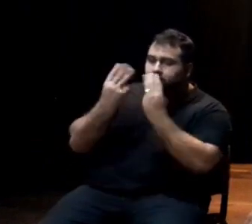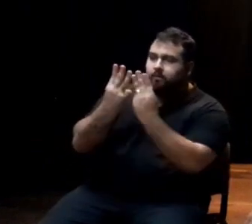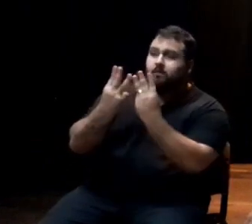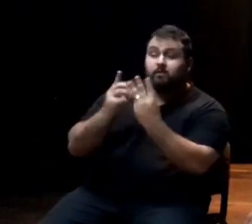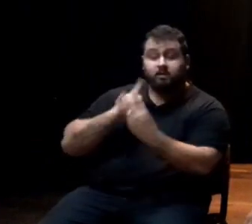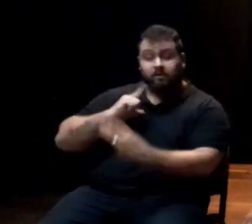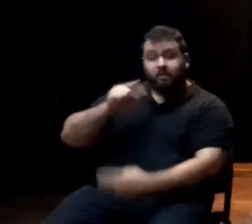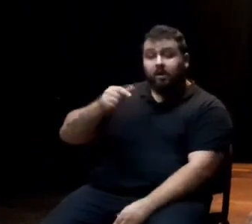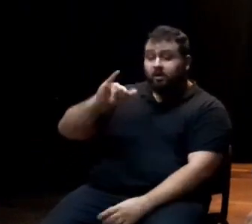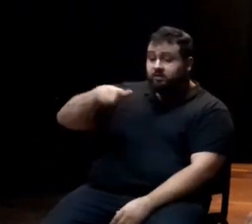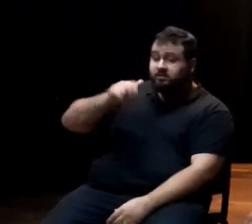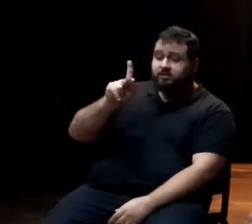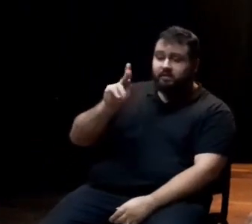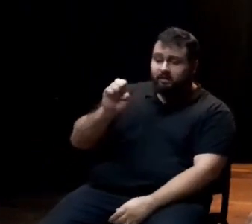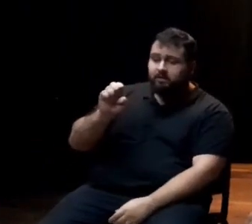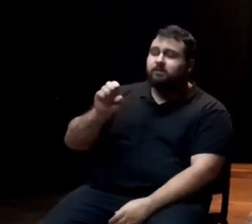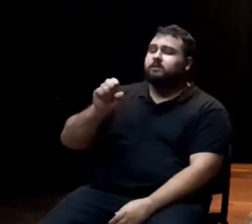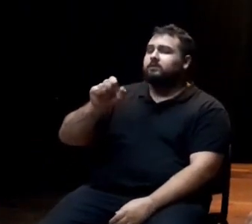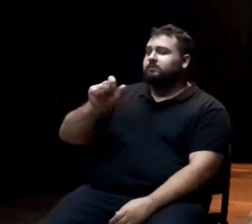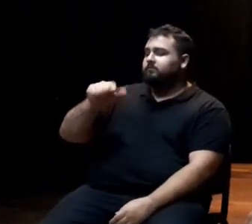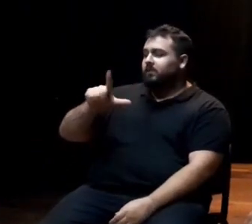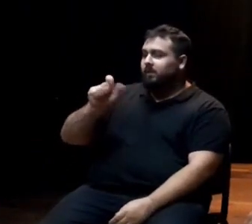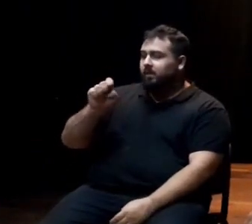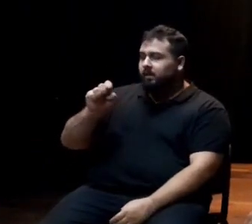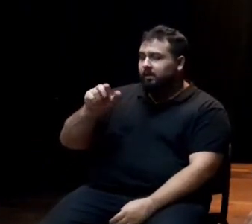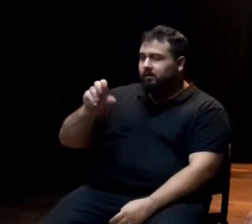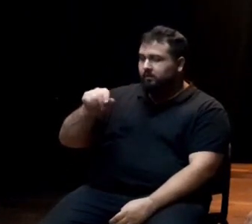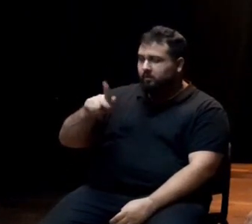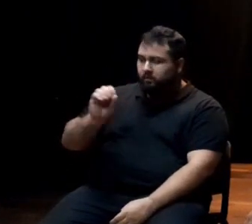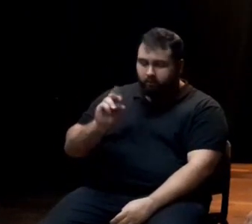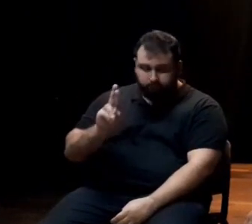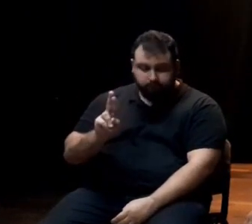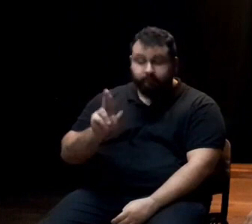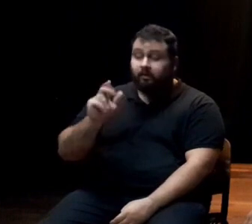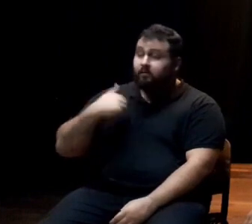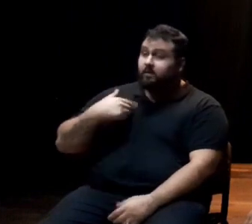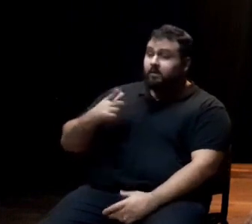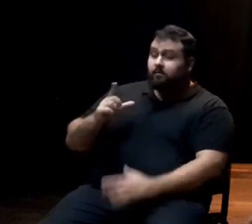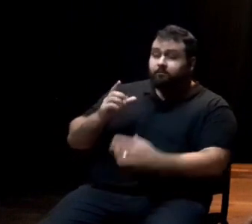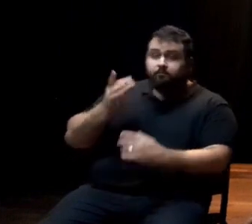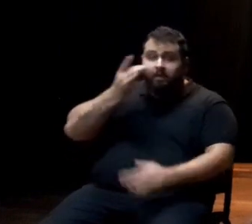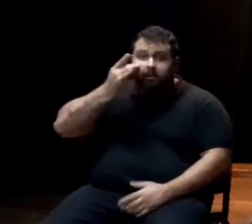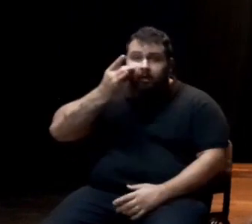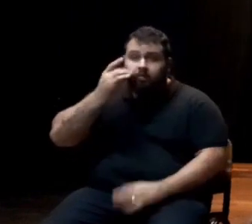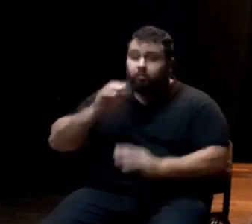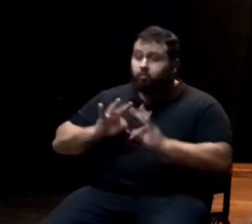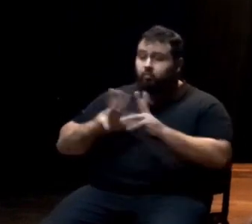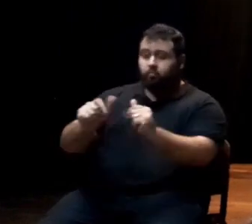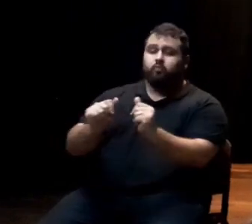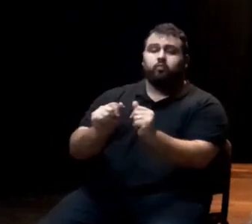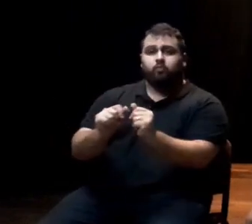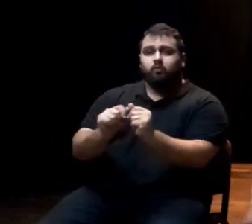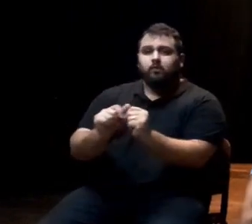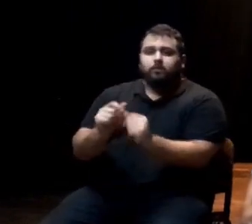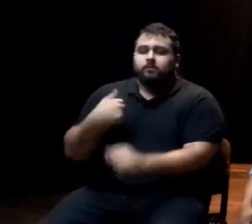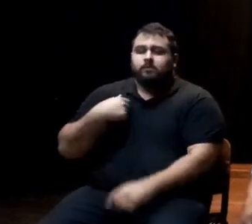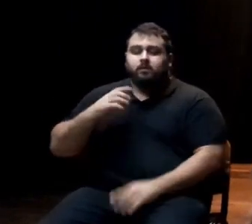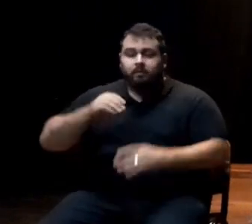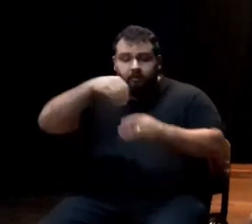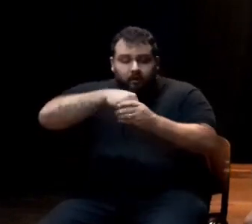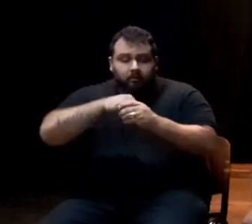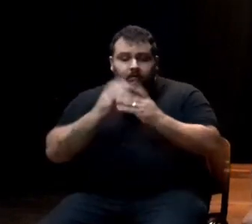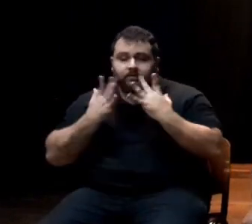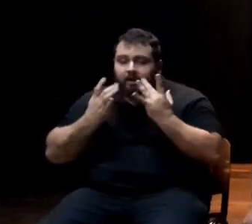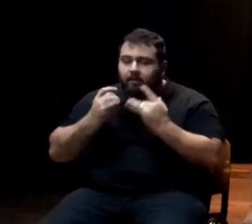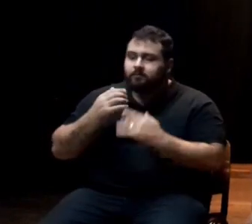fala, né, trabalha sobre isso, que é o seguinte, é você fisicalizar absolutamente tudo, tudo. E isso dentro do teatro